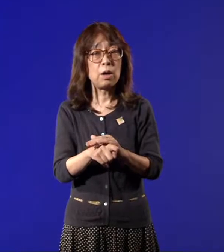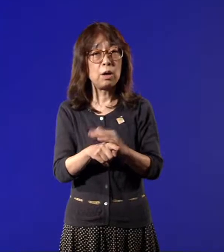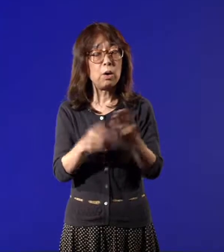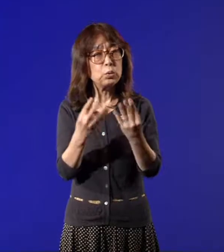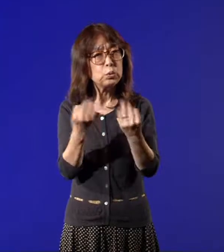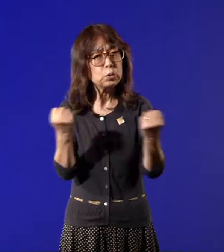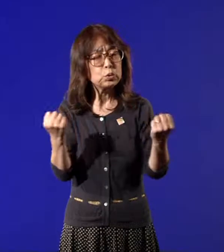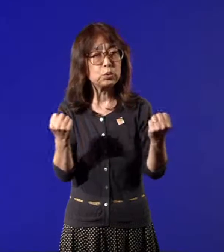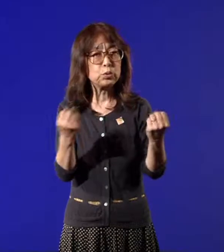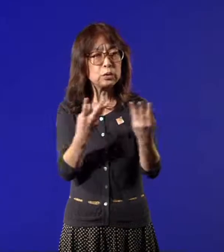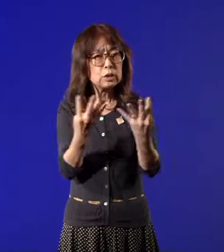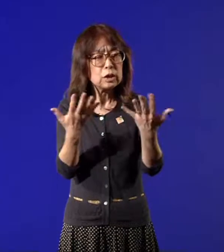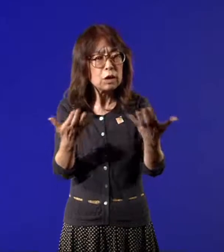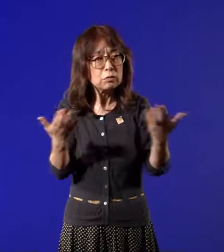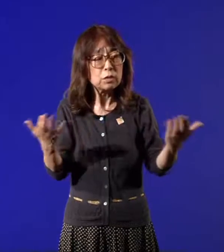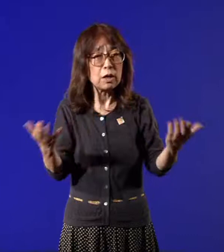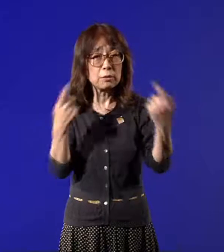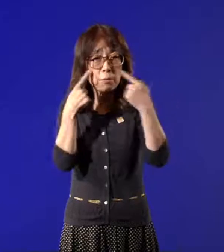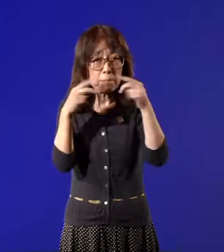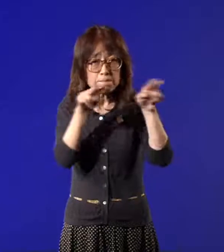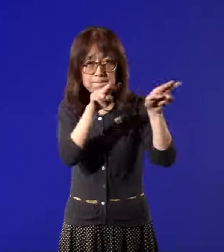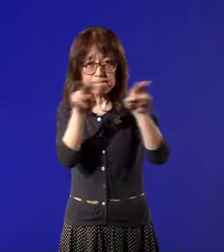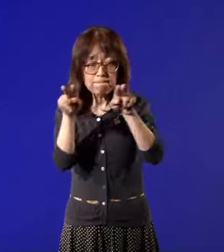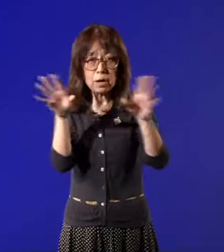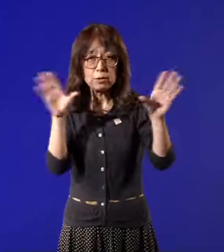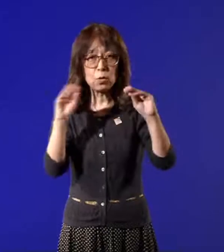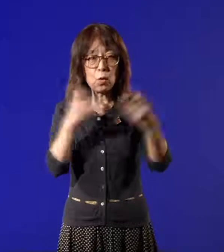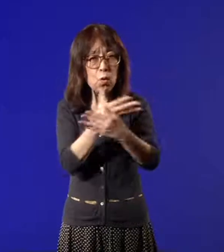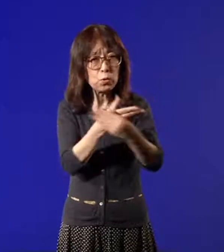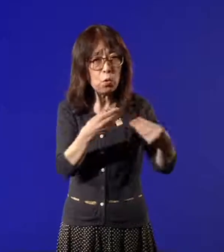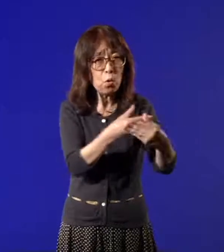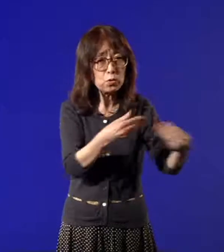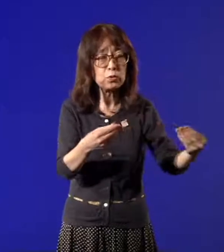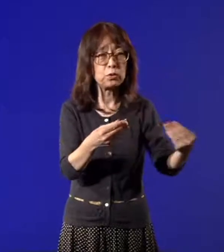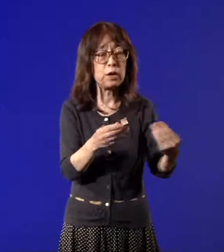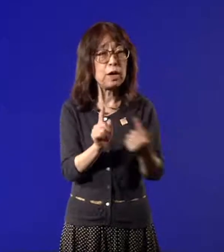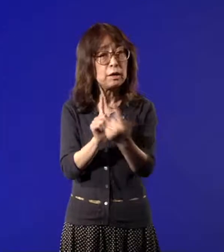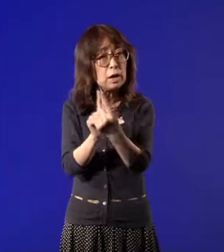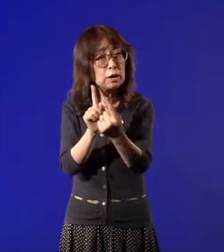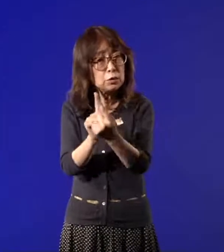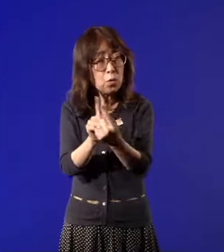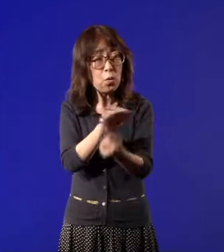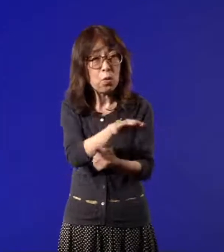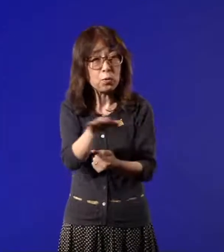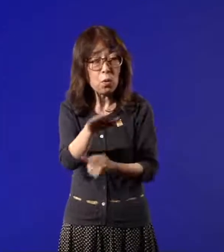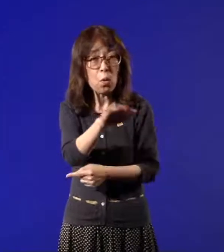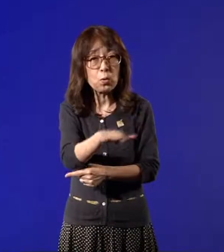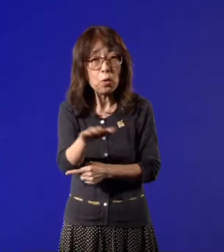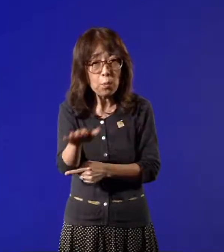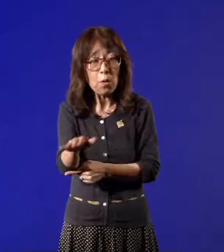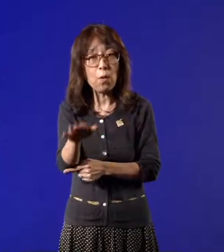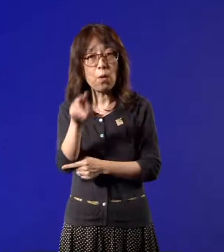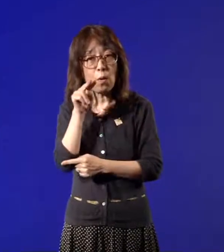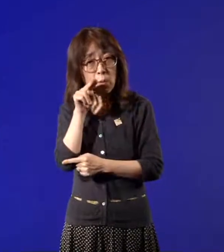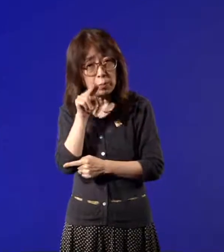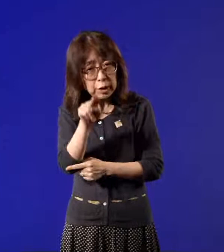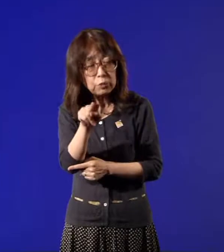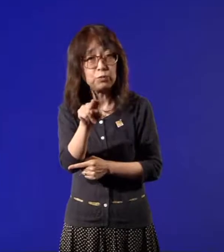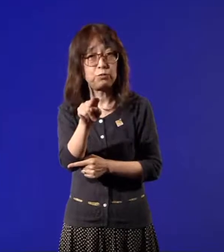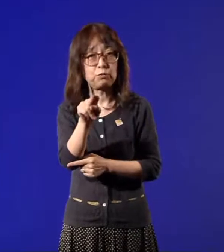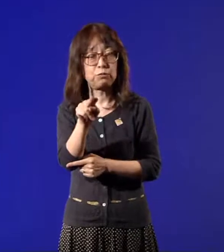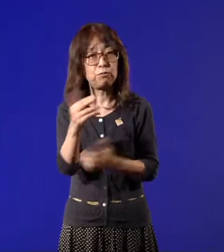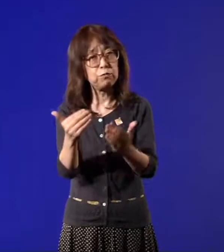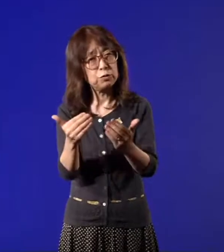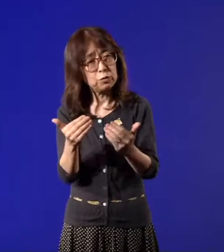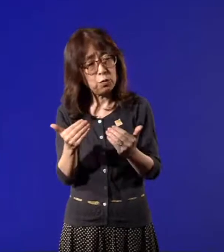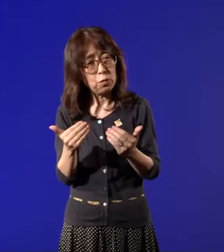で情報を共有していきながら対象の子どもさんなりを見ていくということをしていかな